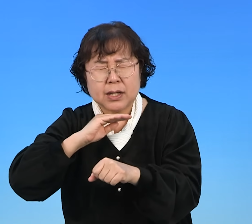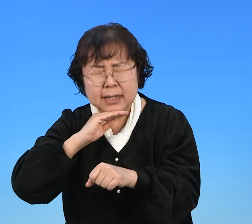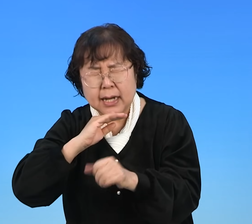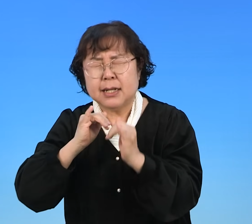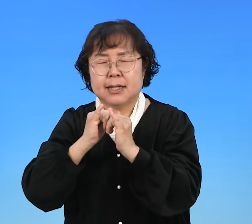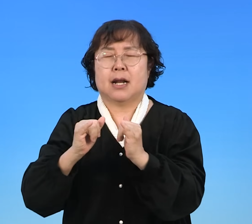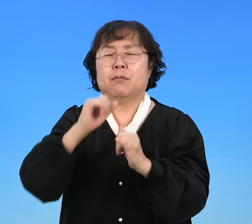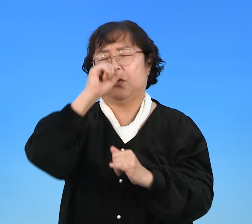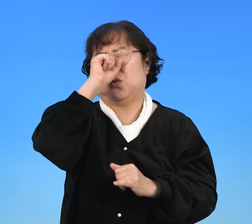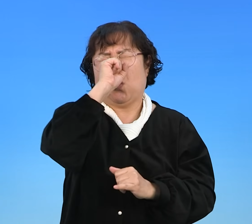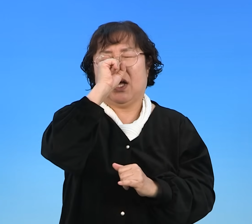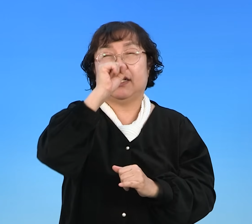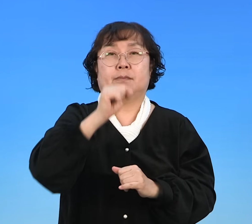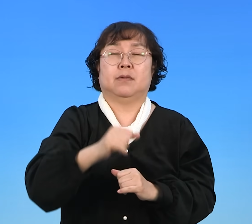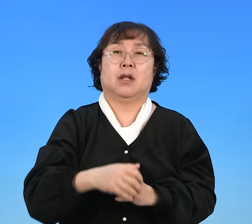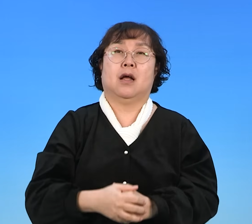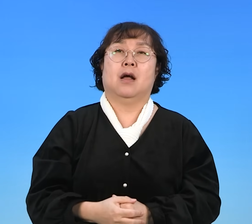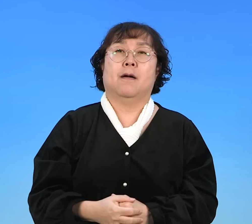좋아하신다.